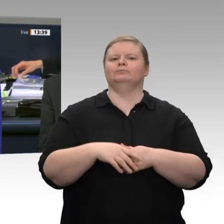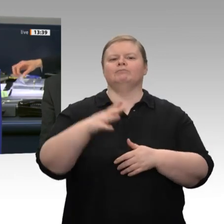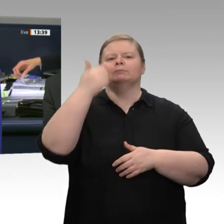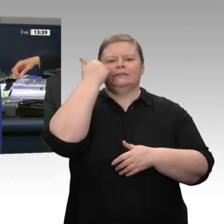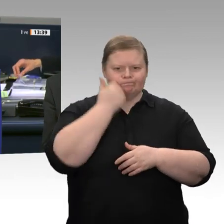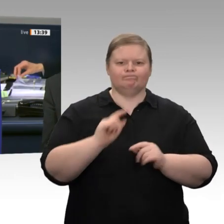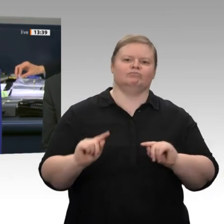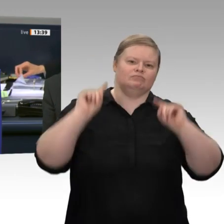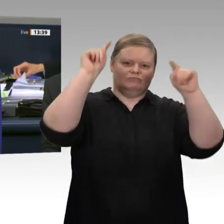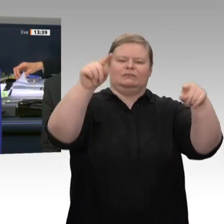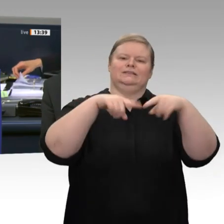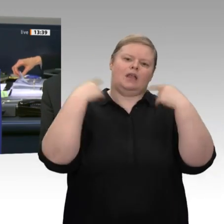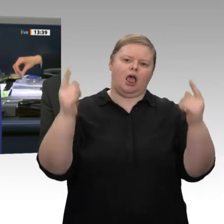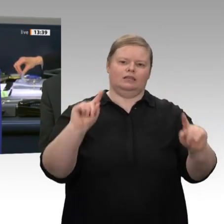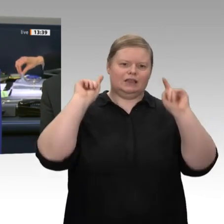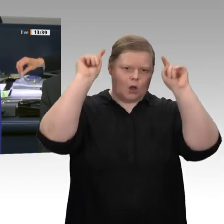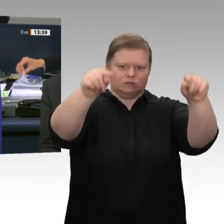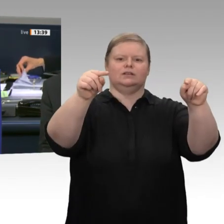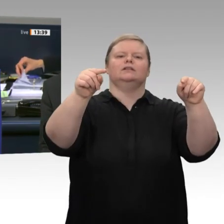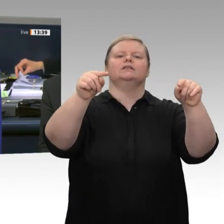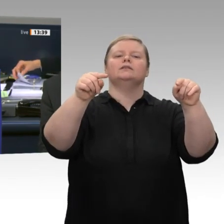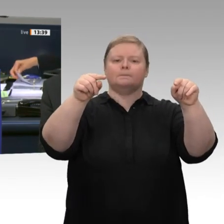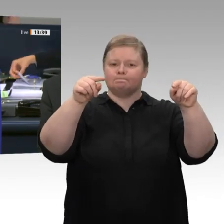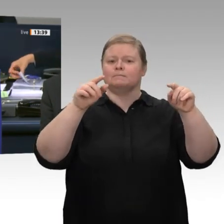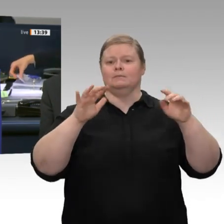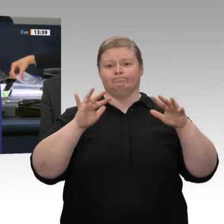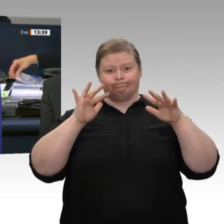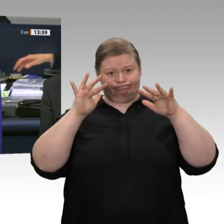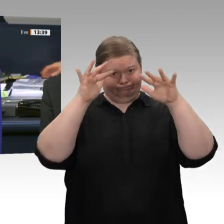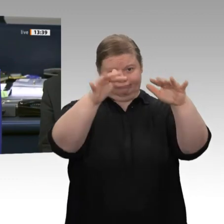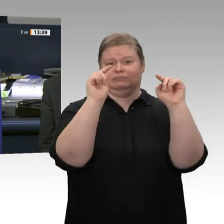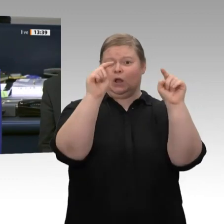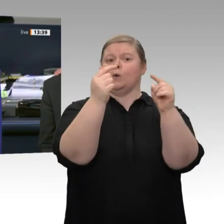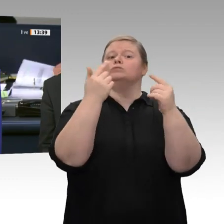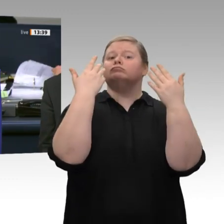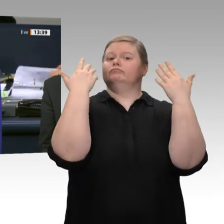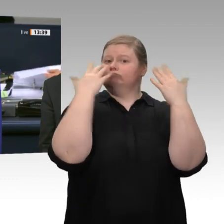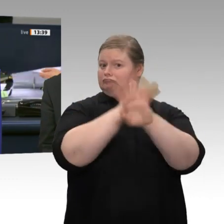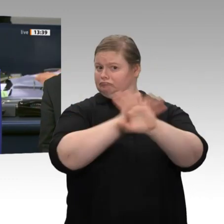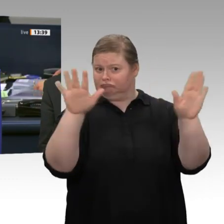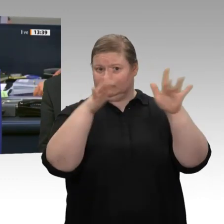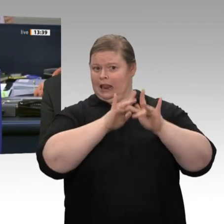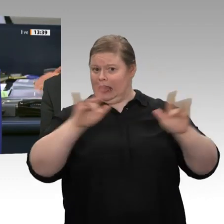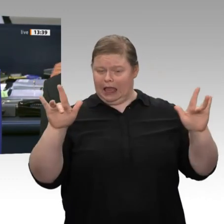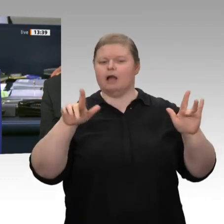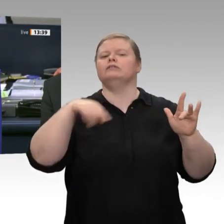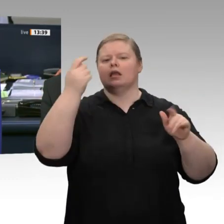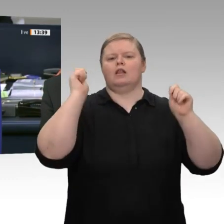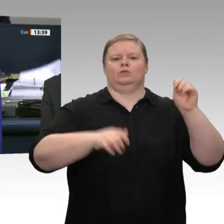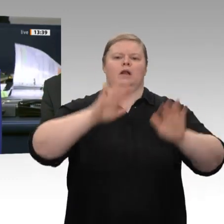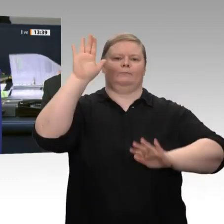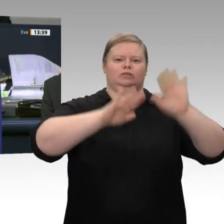sobald die Abgeordneten den Saal verlassen haben, werde ich die Abstimmung